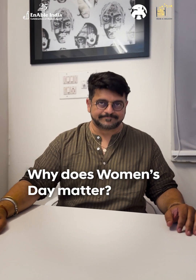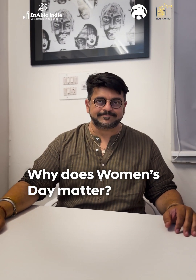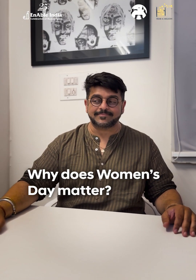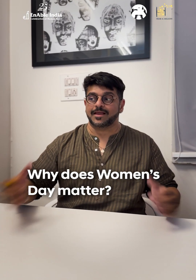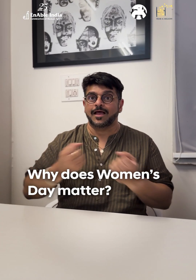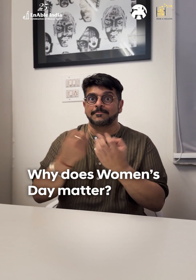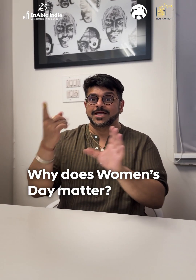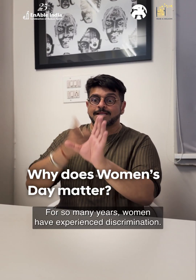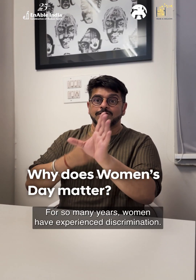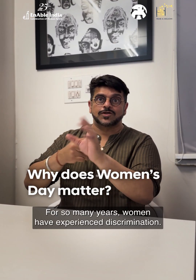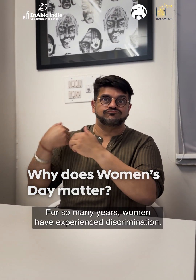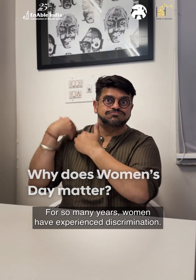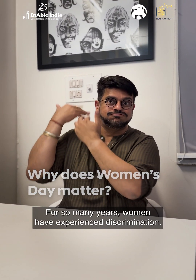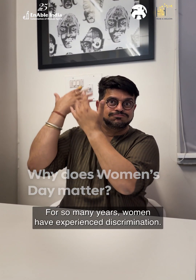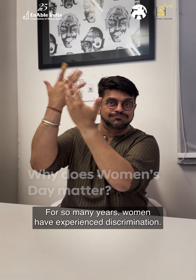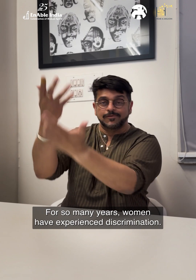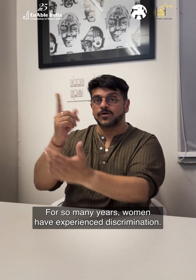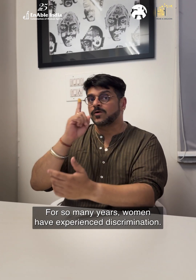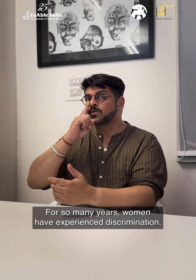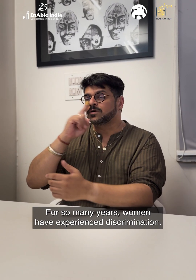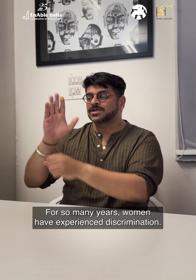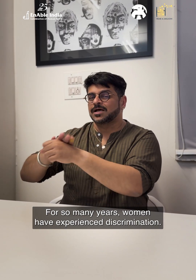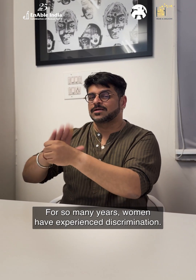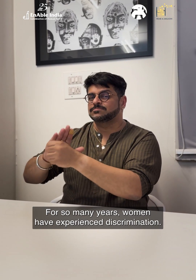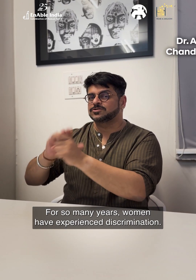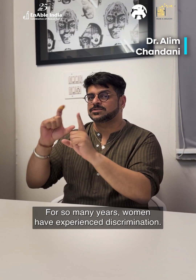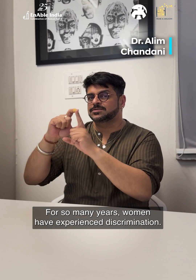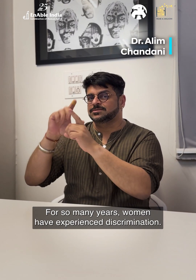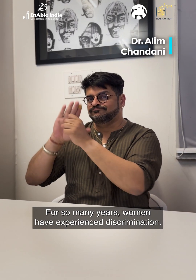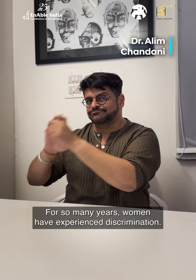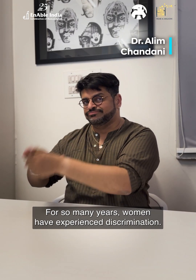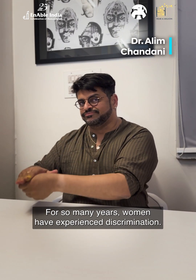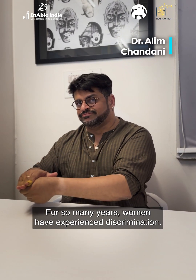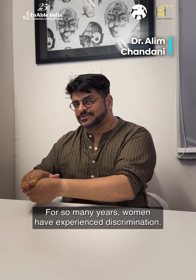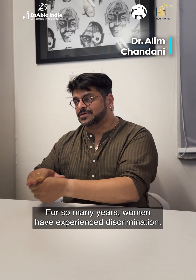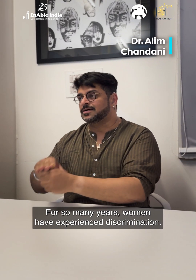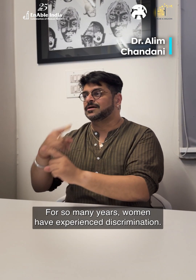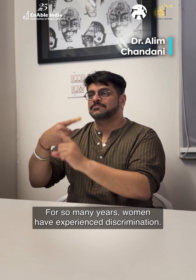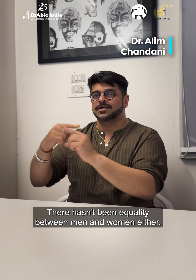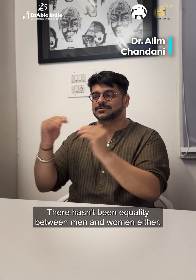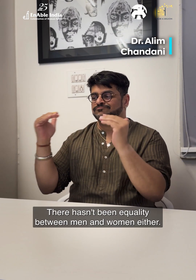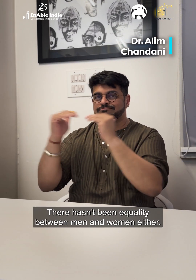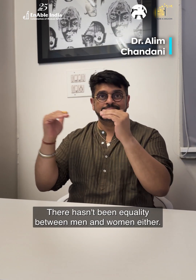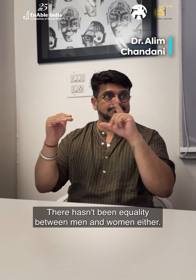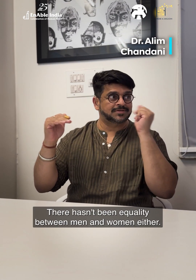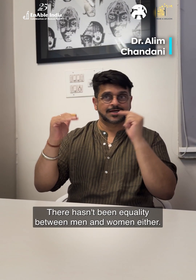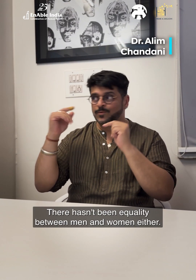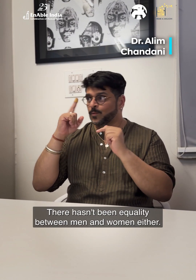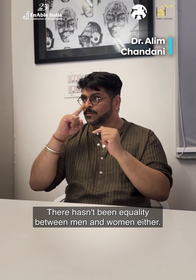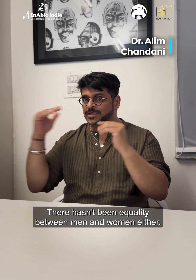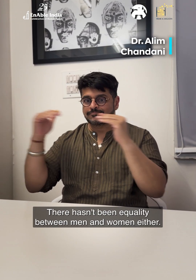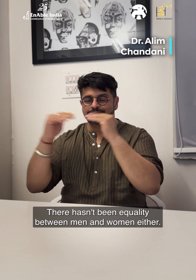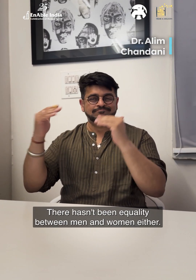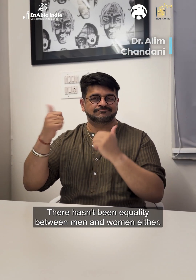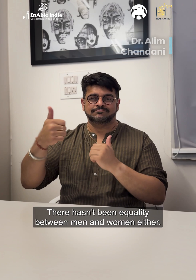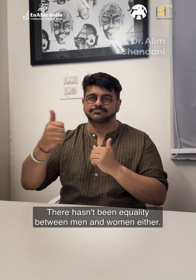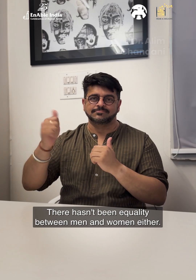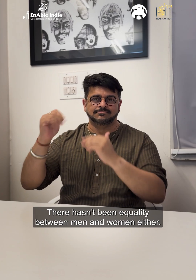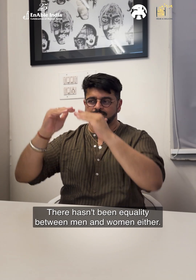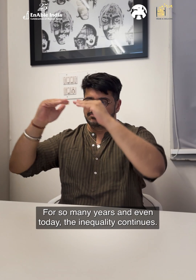इतने सालों से महिलाओं ने भेदभाव का अनुभव किया है। पुरुष और महिलाओं के बीच में कभी समानता नहीं रही। इतने